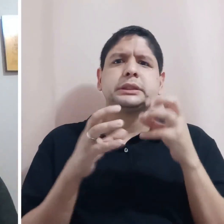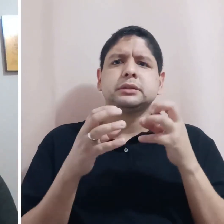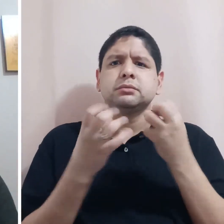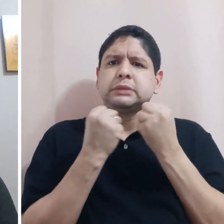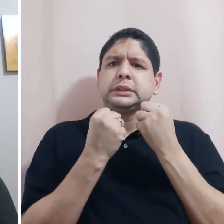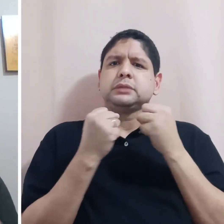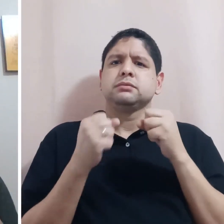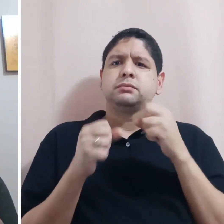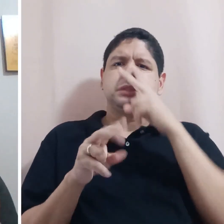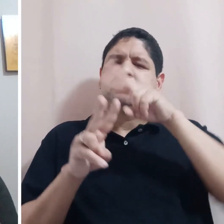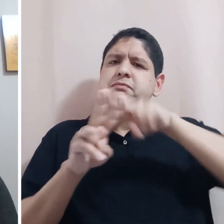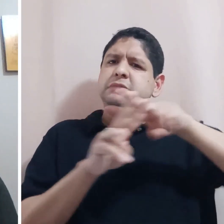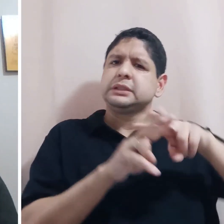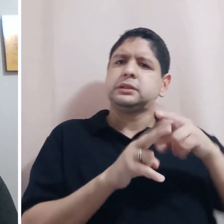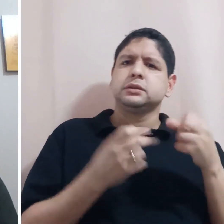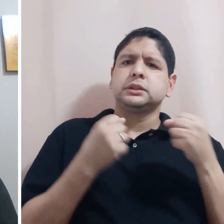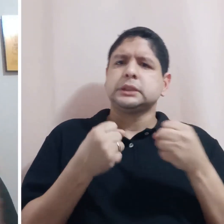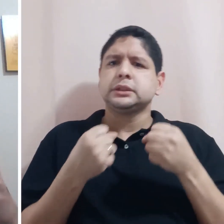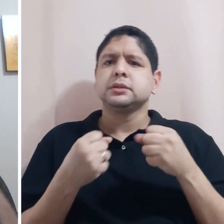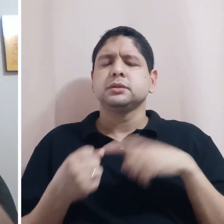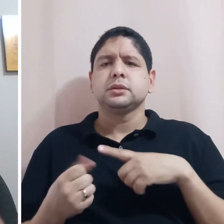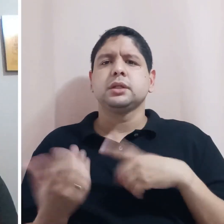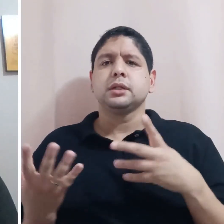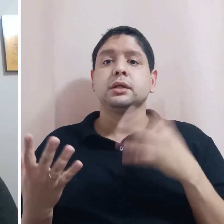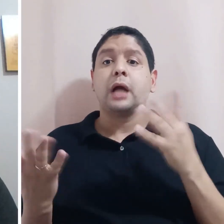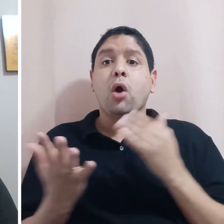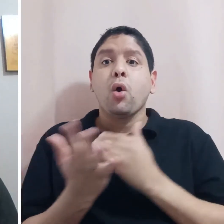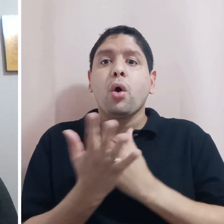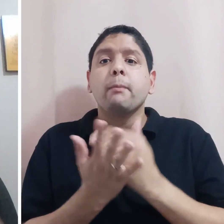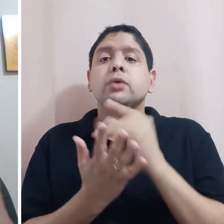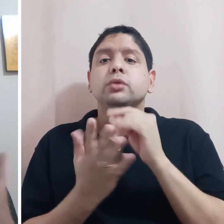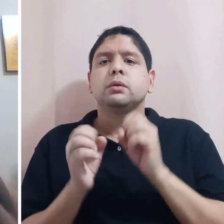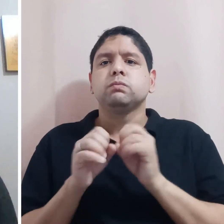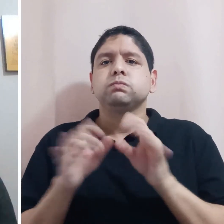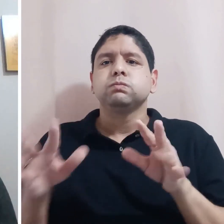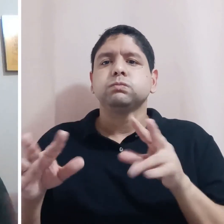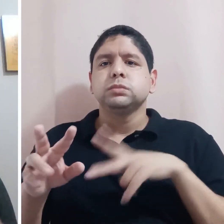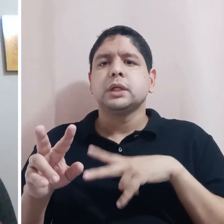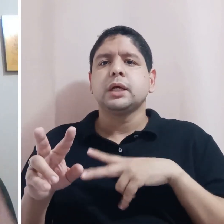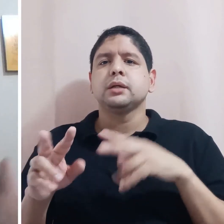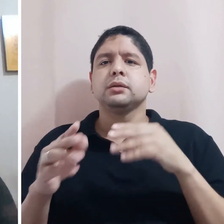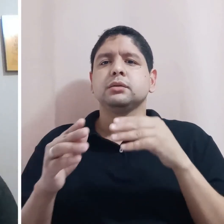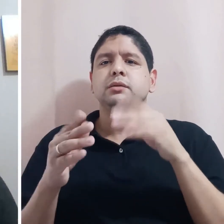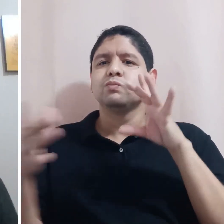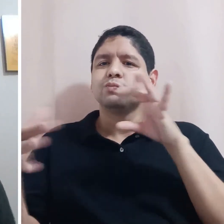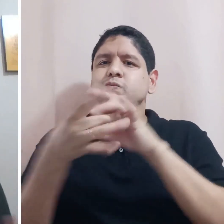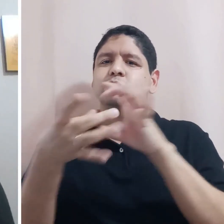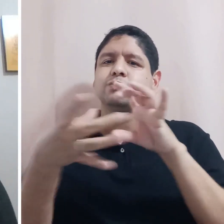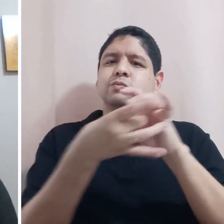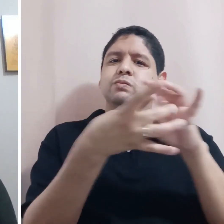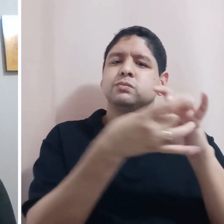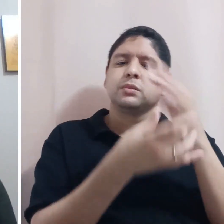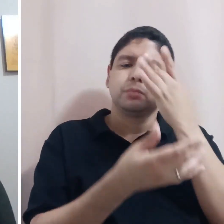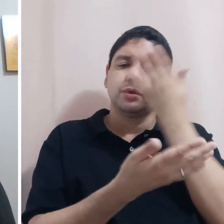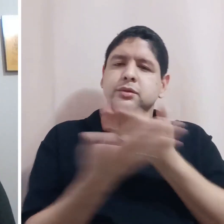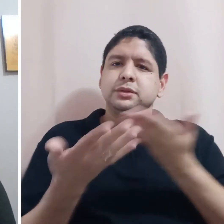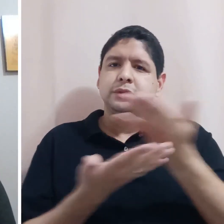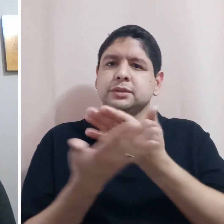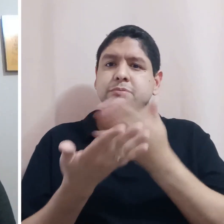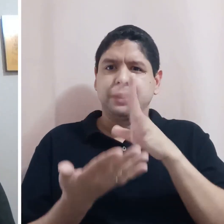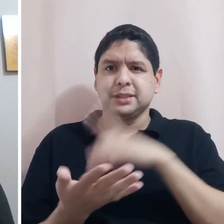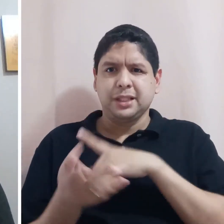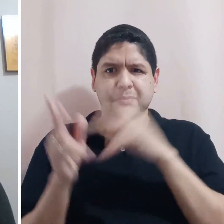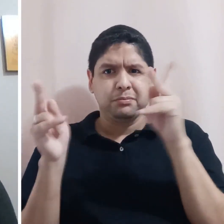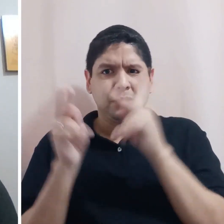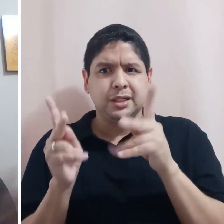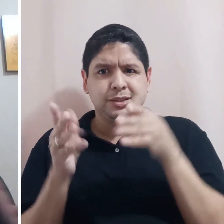muito, digamos assim, de certa forma, eles eram muito fechados em si, né? Então, a partir daí, a gente vai ter um contato maior entre os povos, uma ligação maior